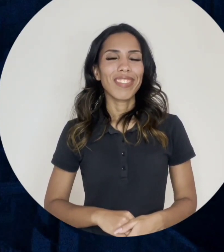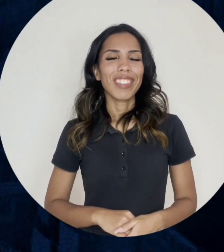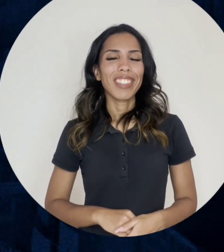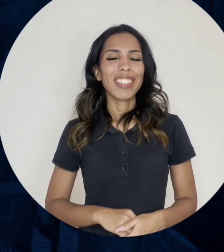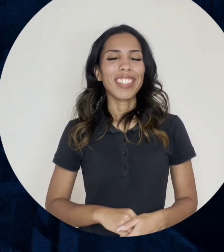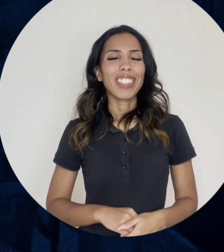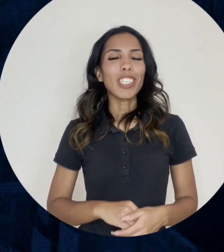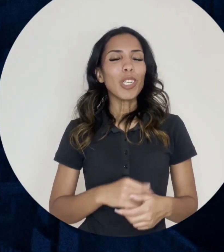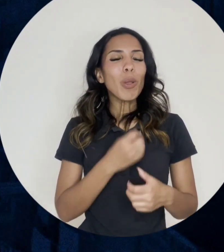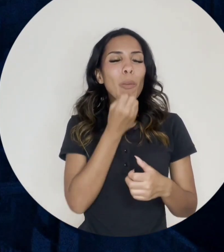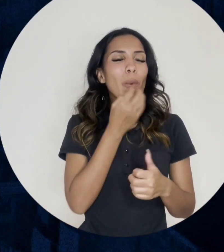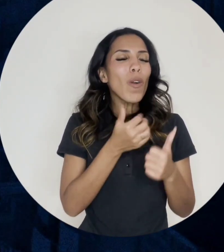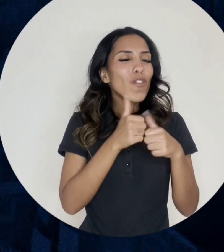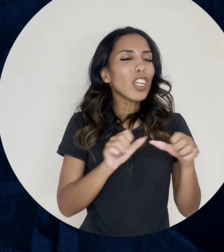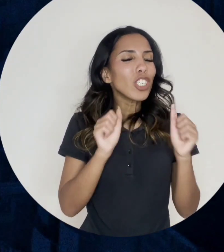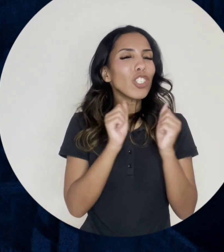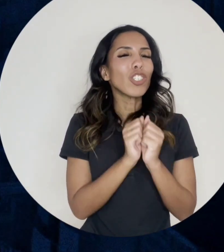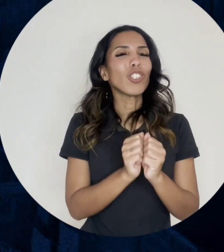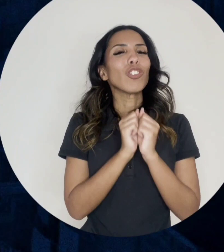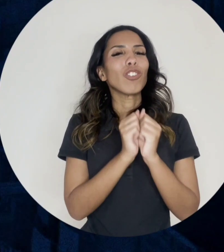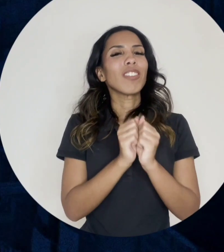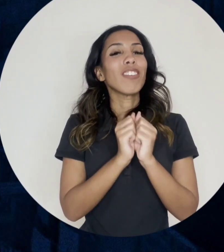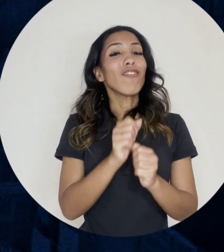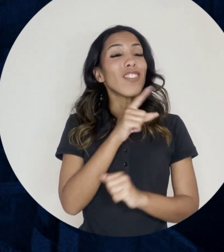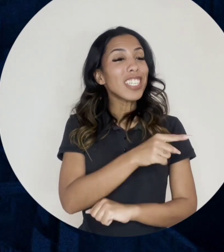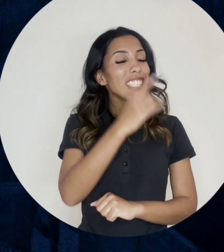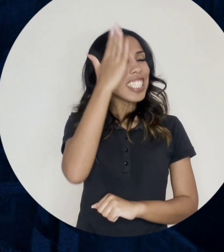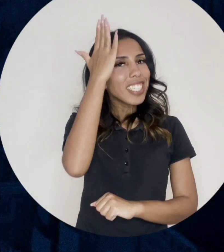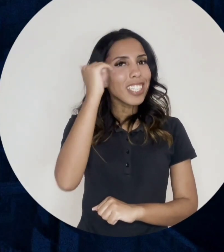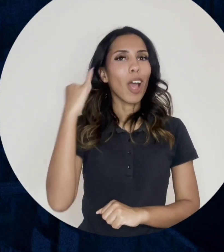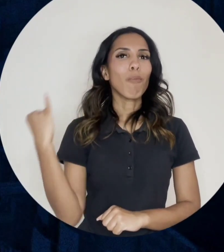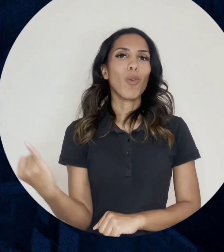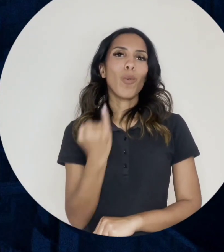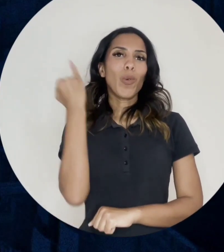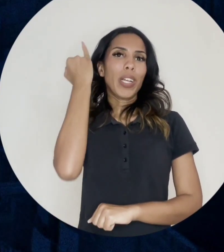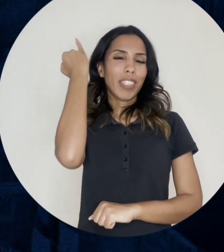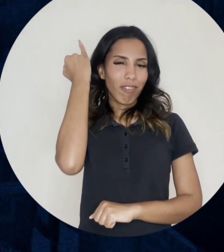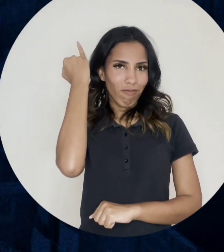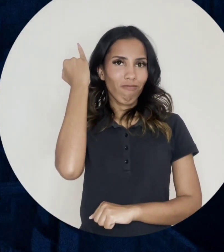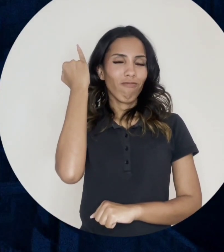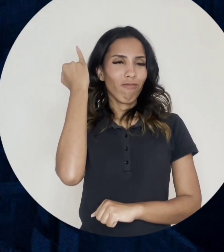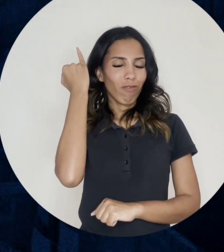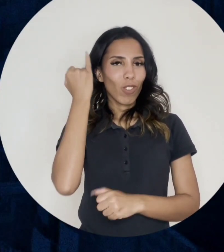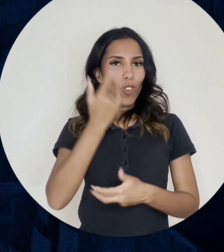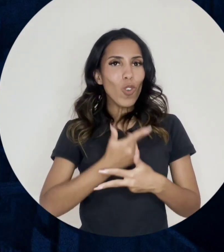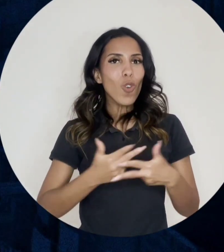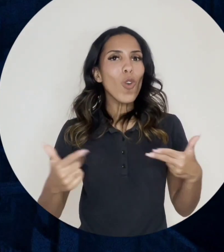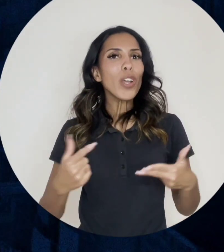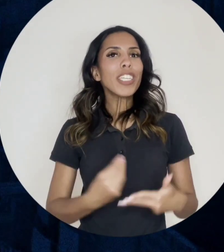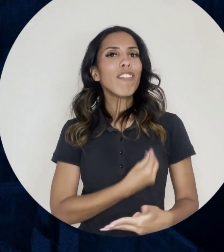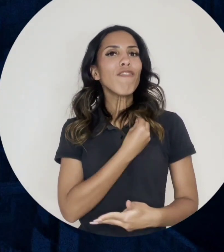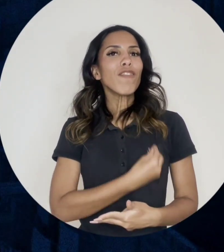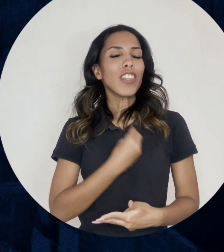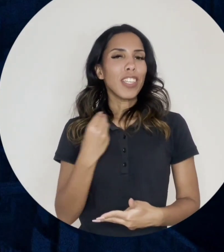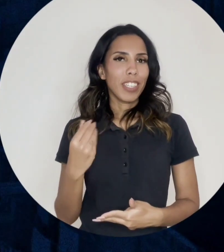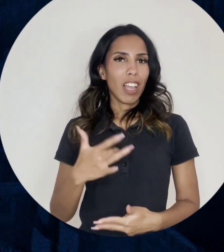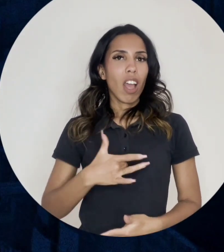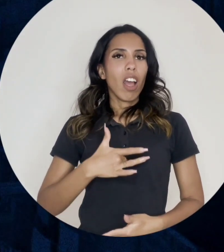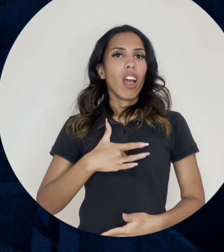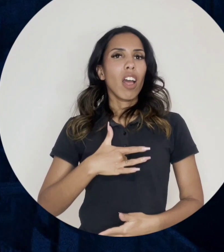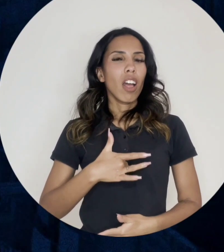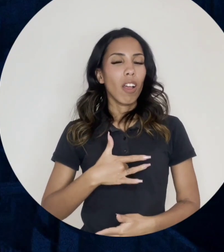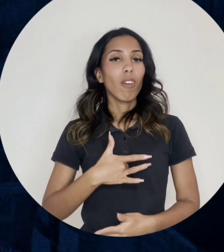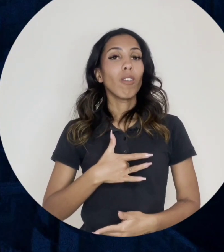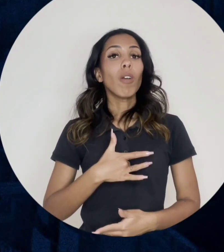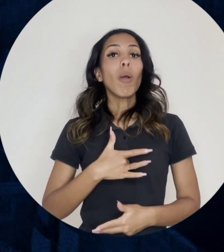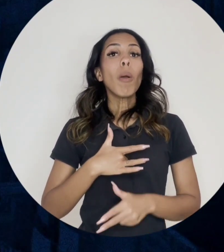fiquei com você e você sabe a importância de determinadas coisas na vida de uma pessoa com tuberculose.